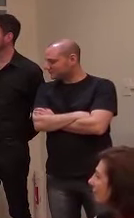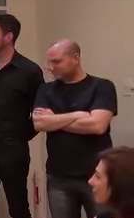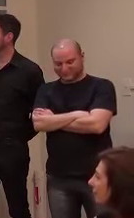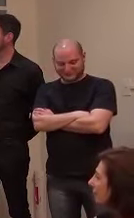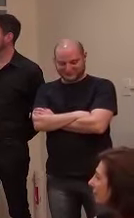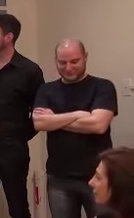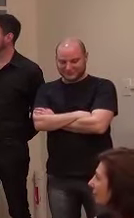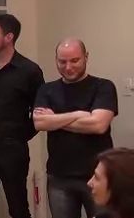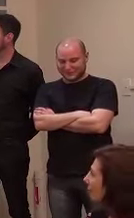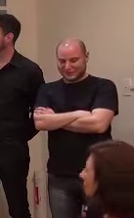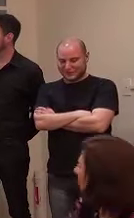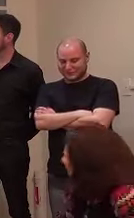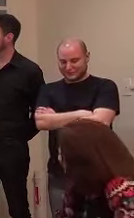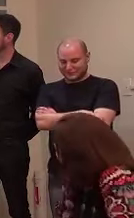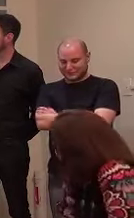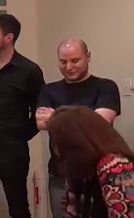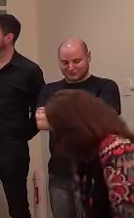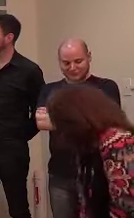y s